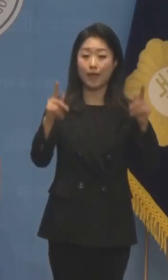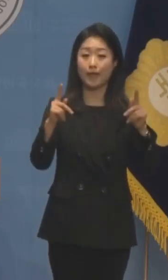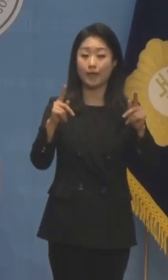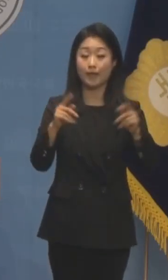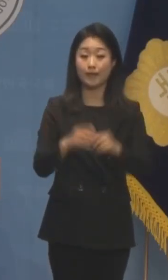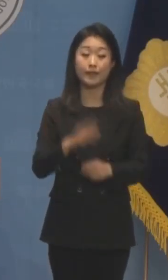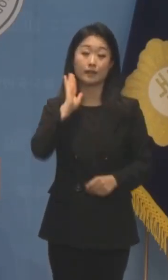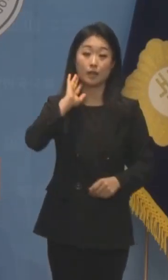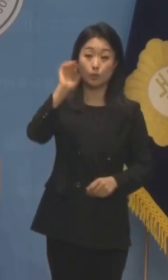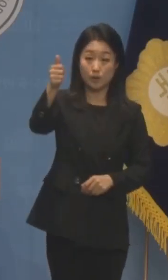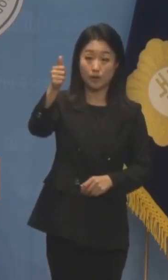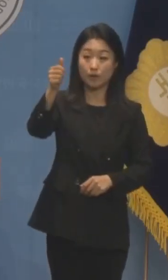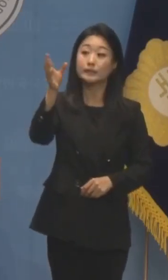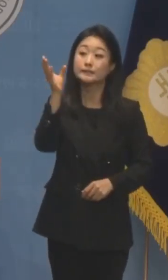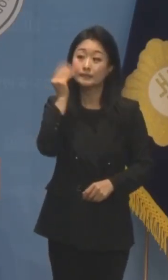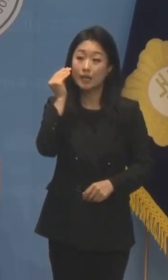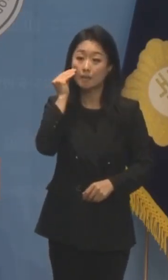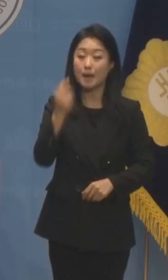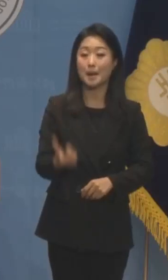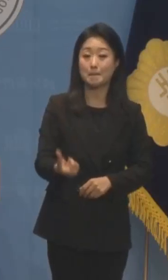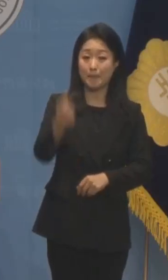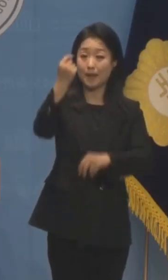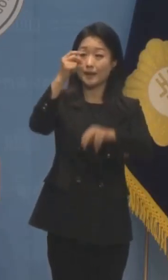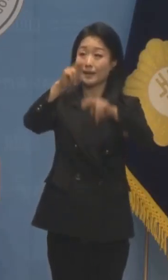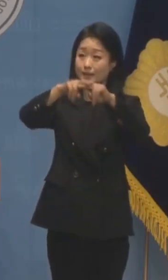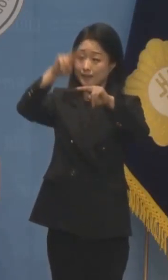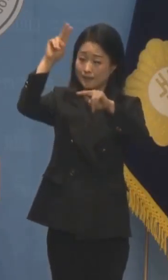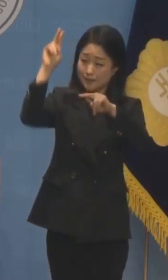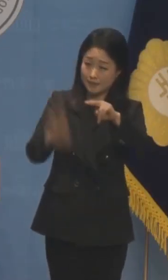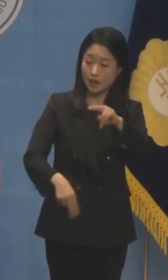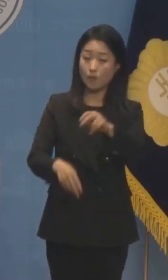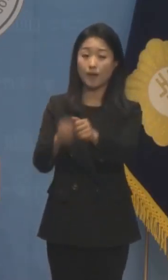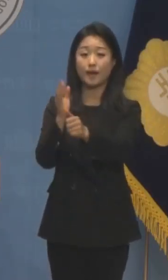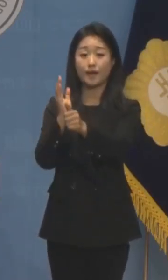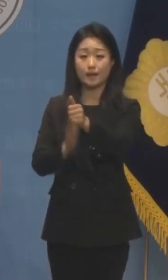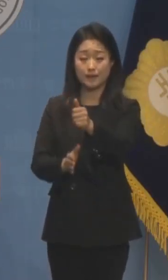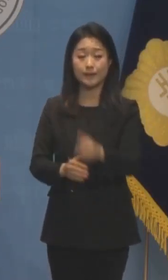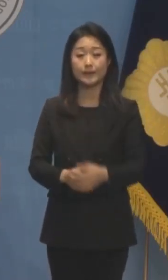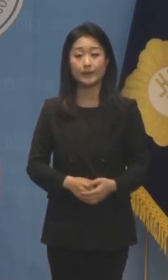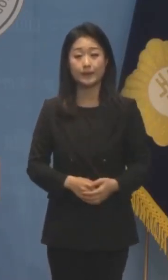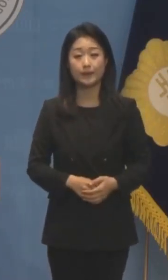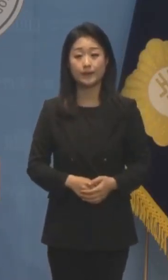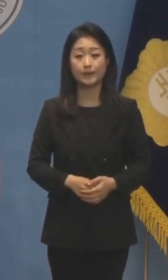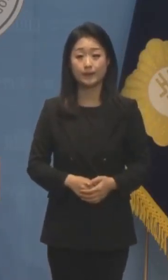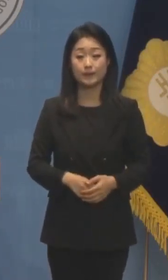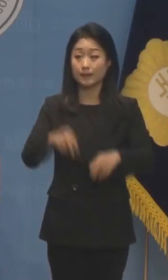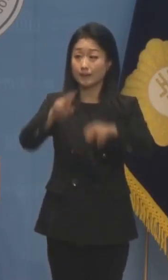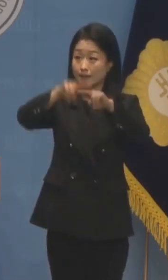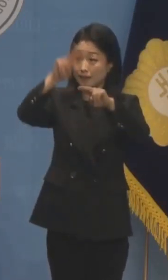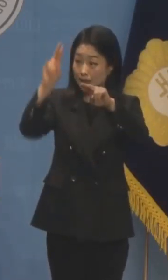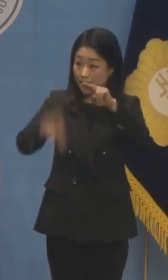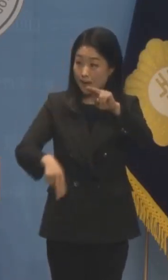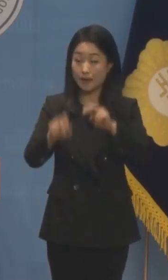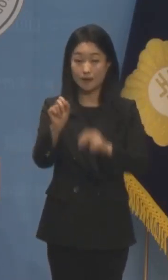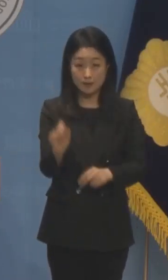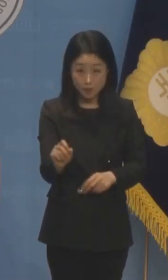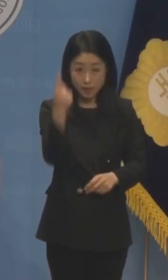대통령이 그 자리에서 하루빨리 내려오길 바랍니다. 그것이